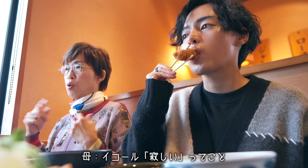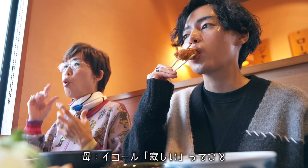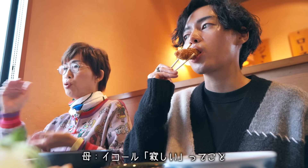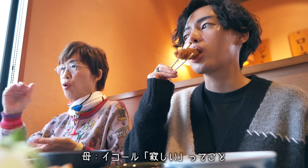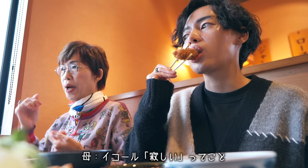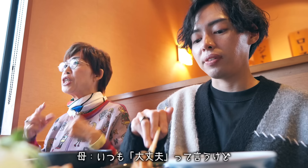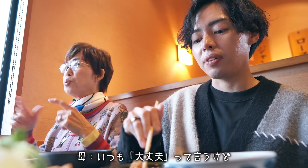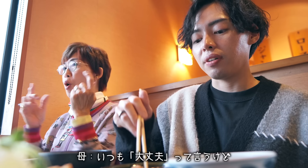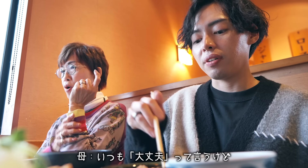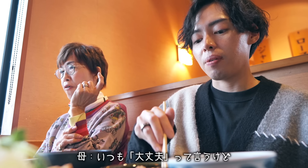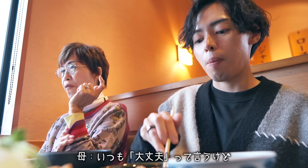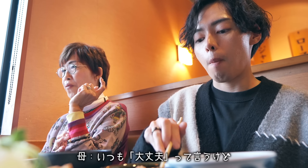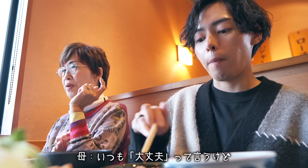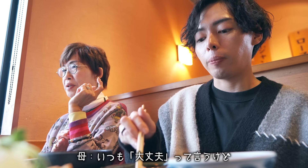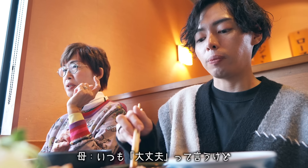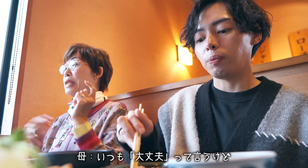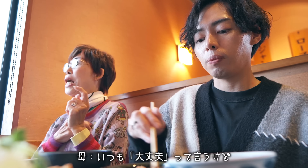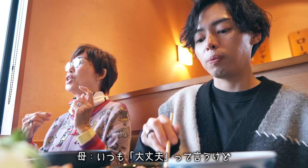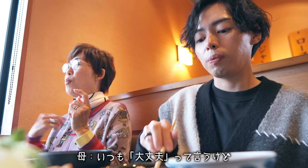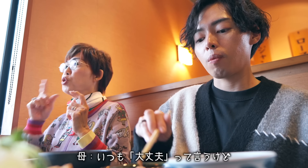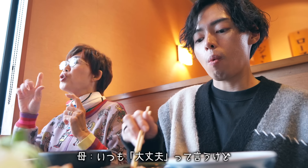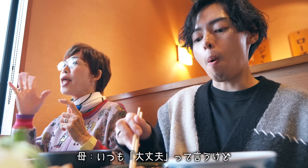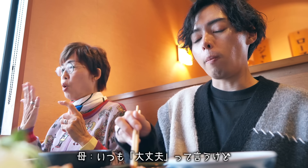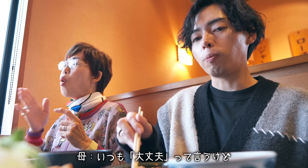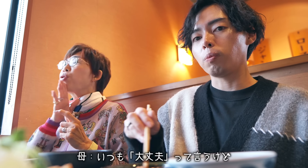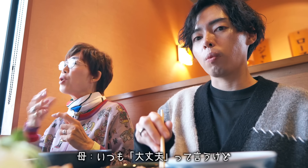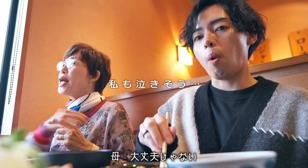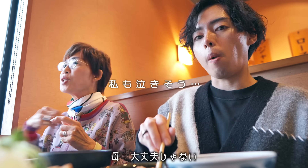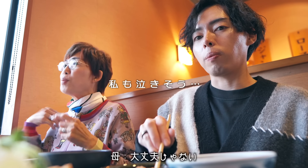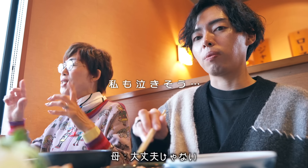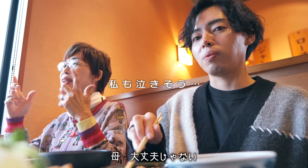こどてぶでてぶでかぶで